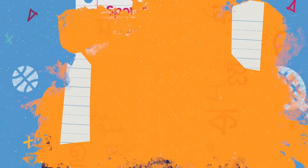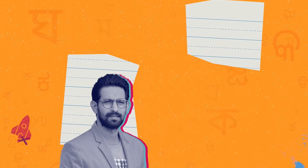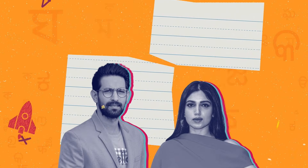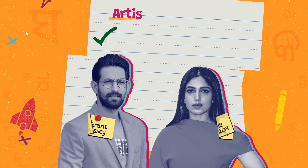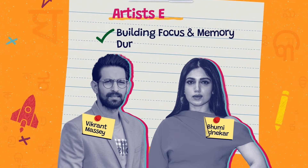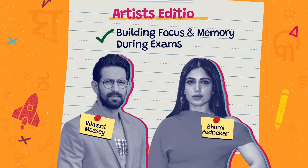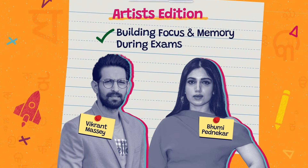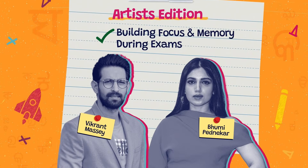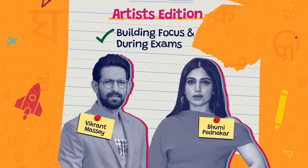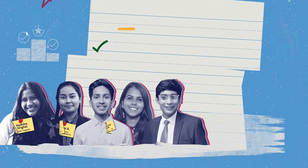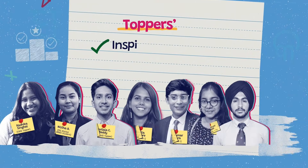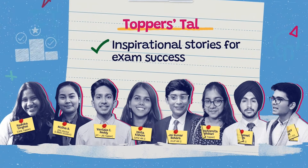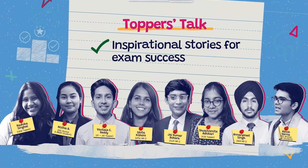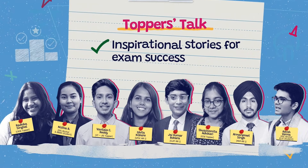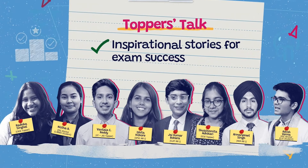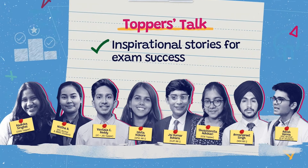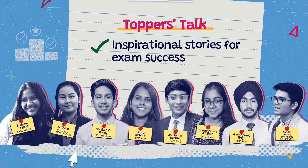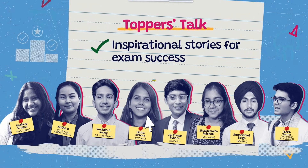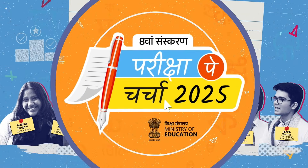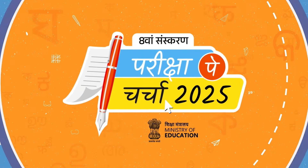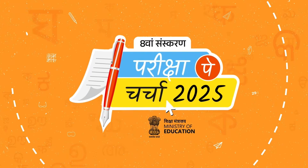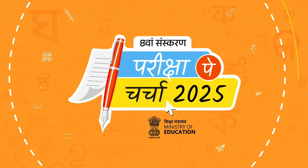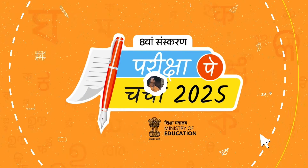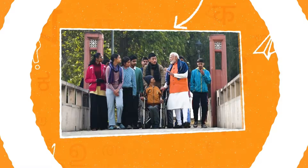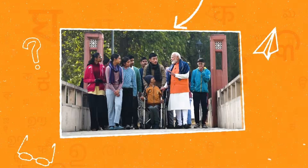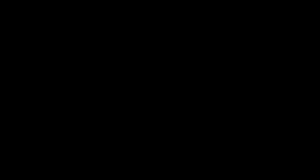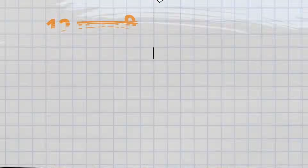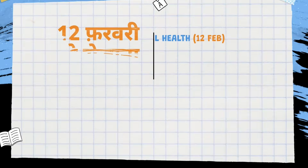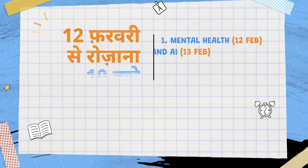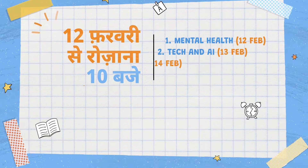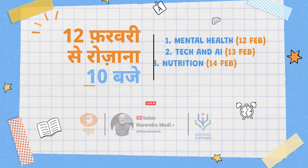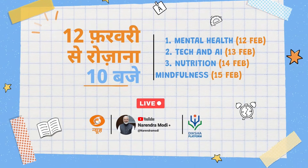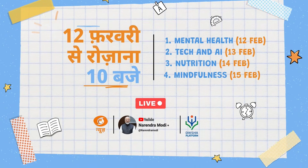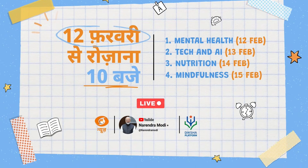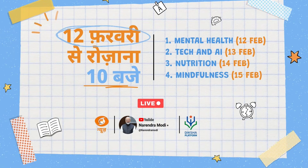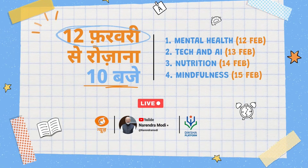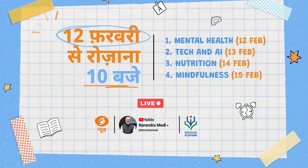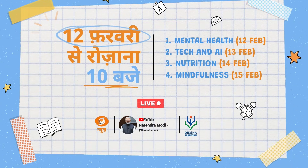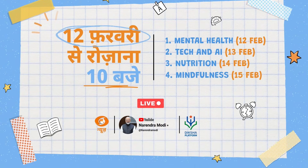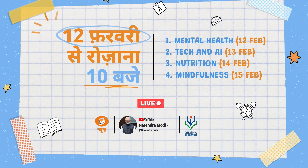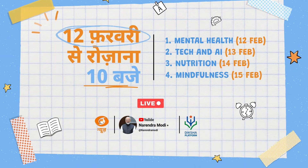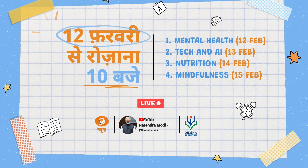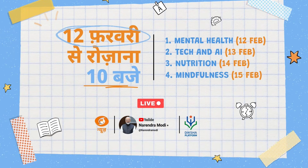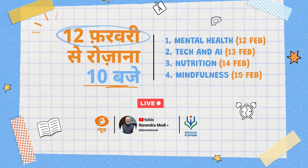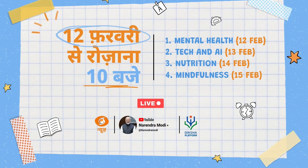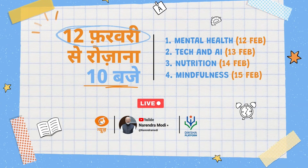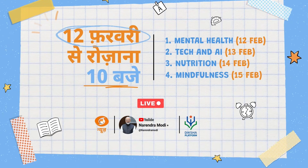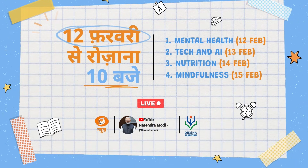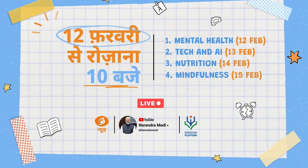में एडवाइस देंगे मेंटल हेल्थ, न्यूट्रिशन एंड वेलबींग के बारे में। तो देखना ना भूलें 12 फरवरी से रोज सुबह 10 बजे डीडी